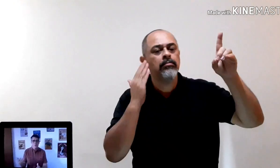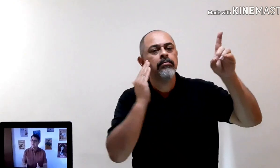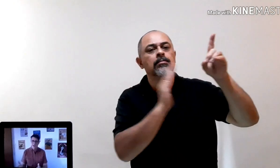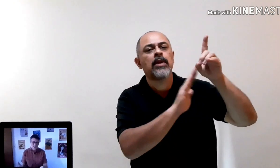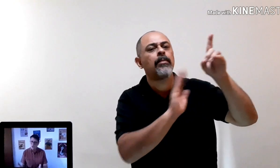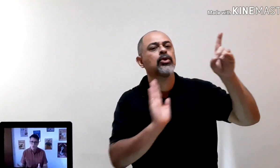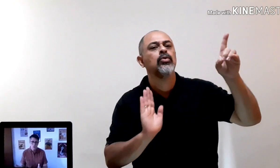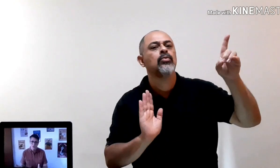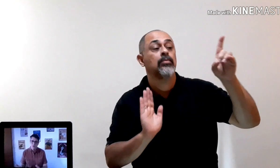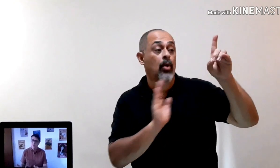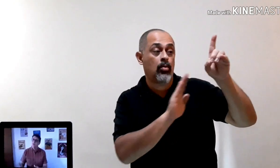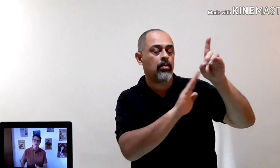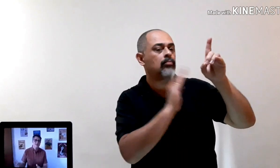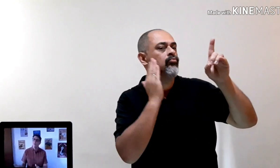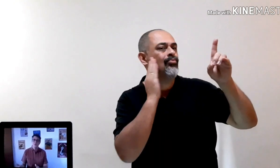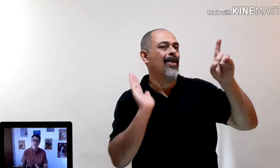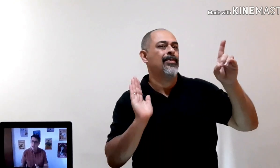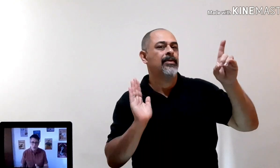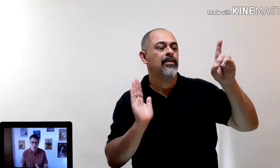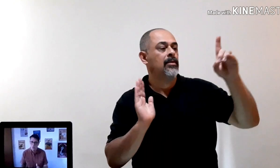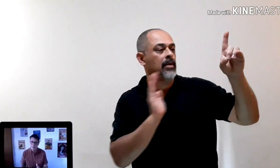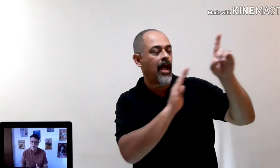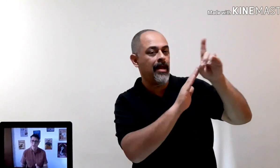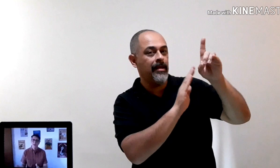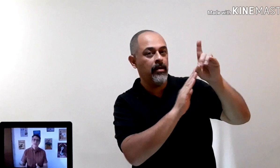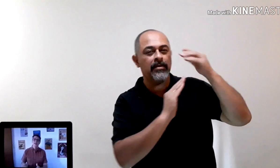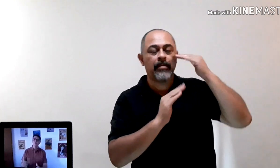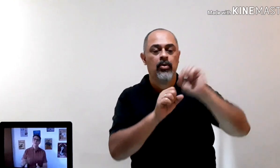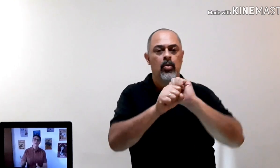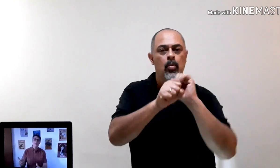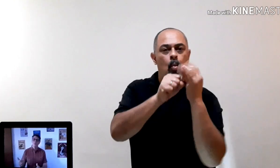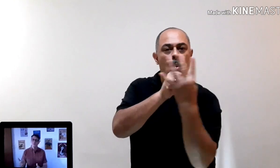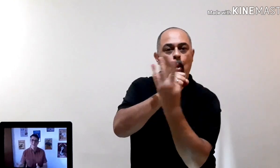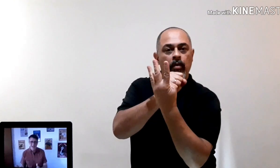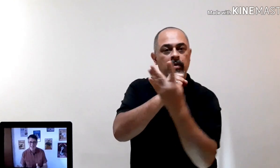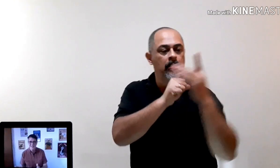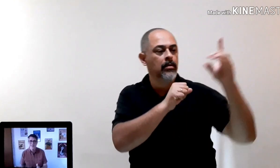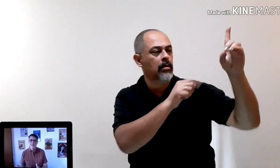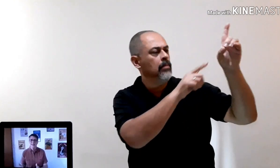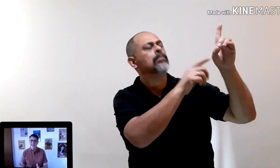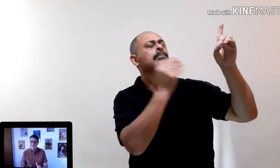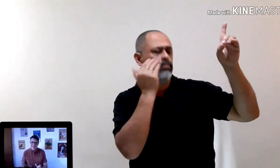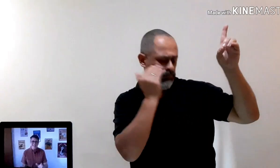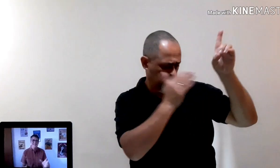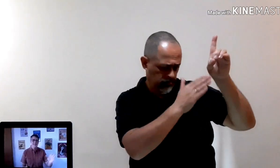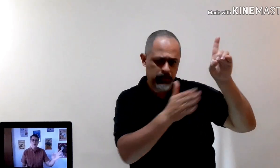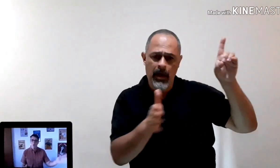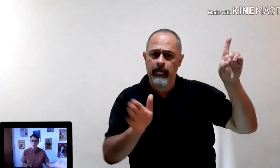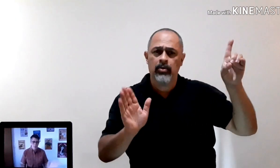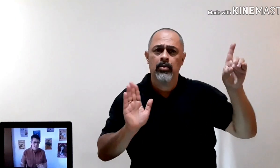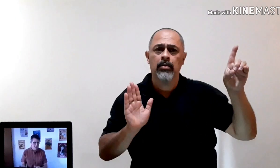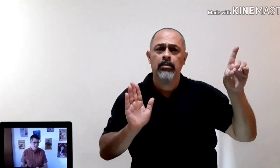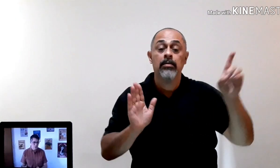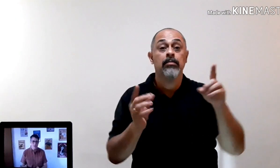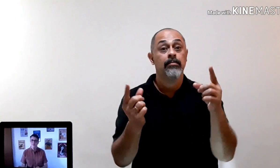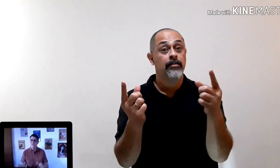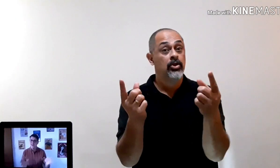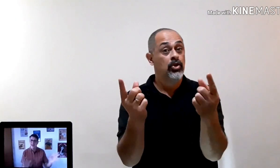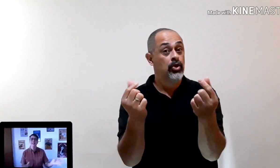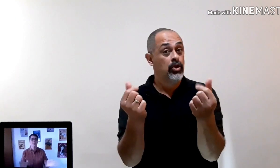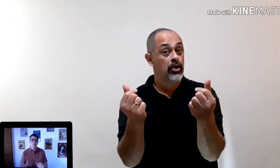Deus está por trás de tudo isso. Deus está por trás do Covid. Deus está por trás da crise econômica